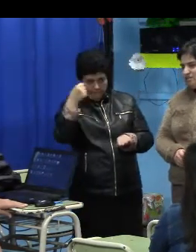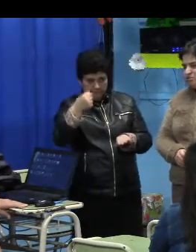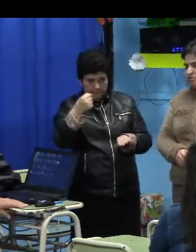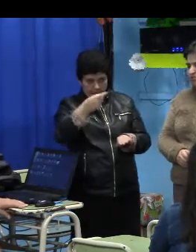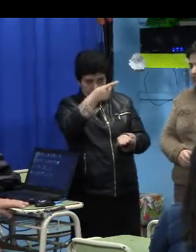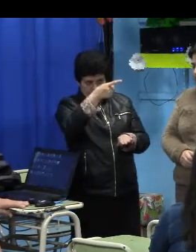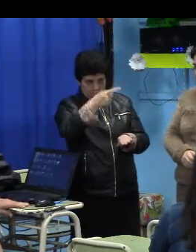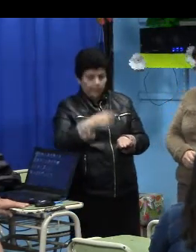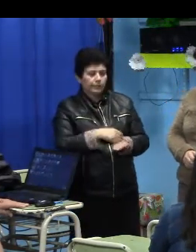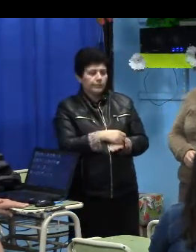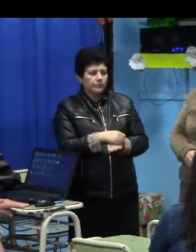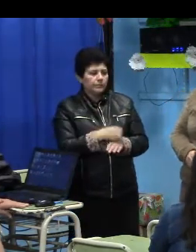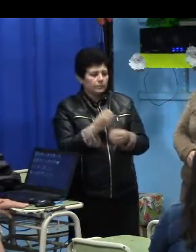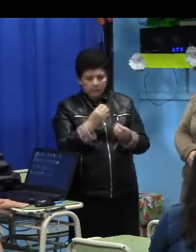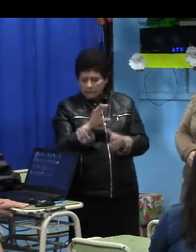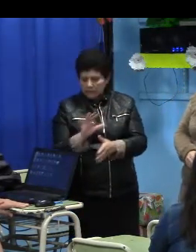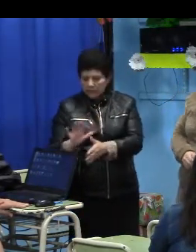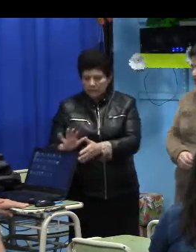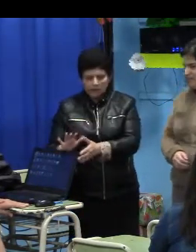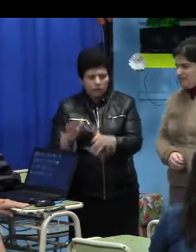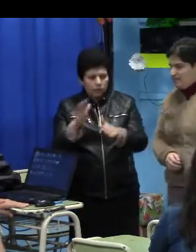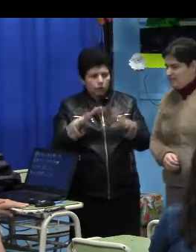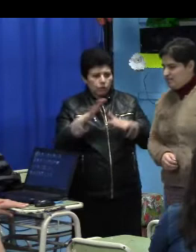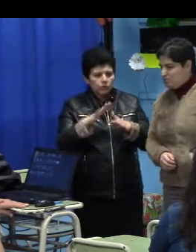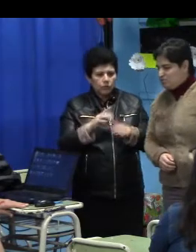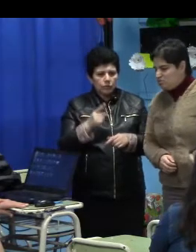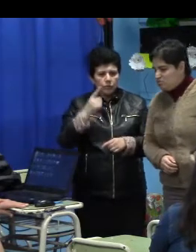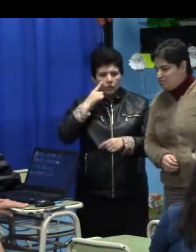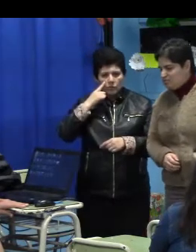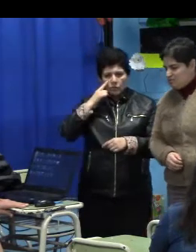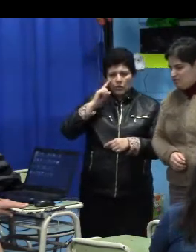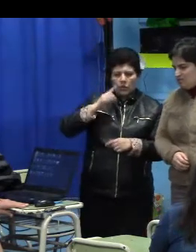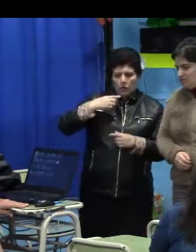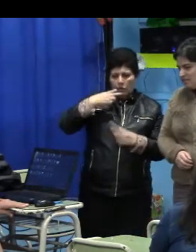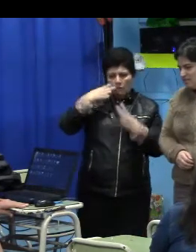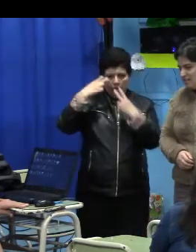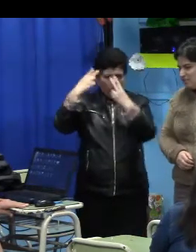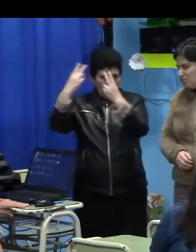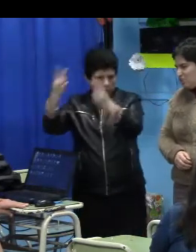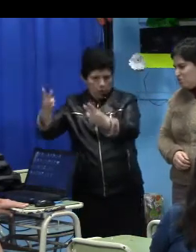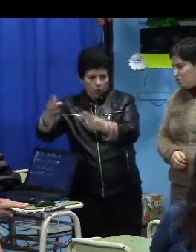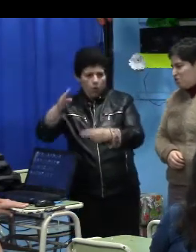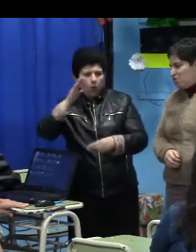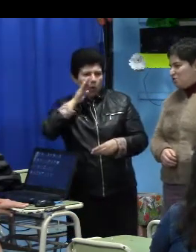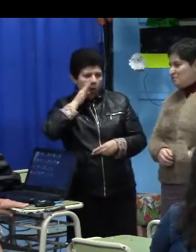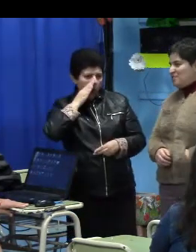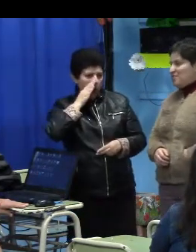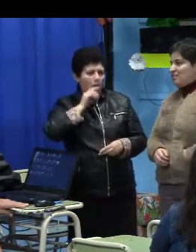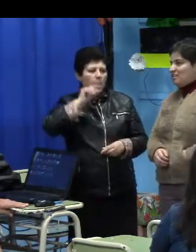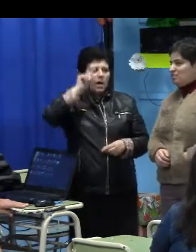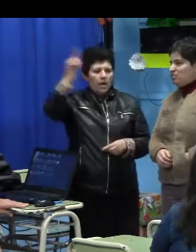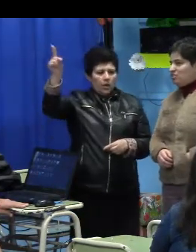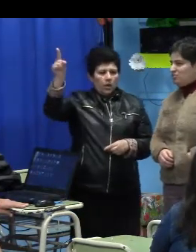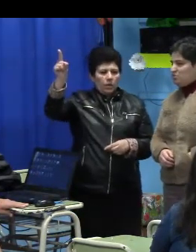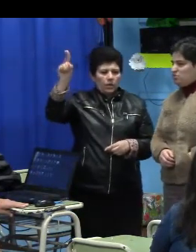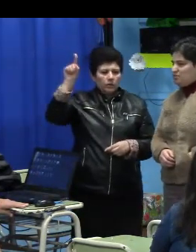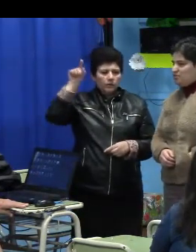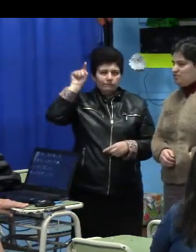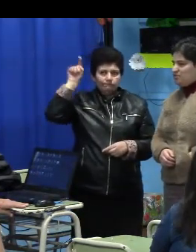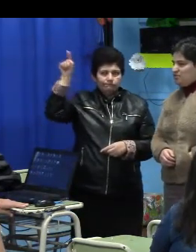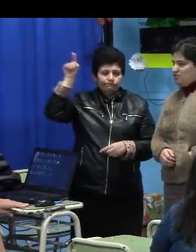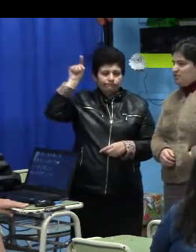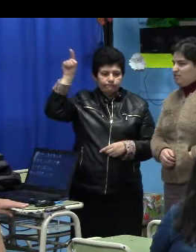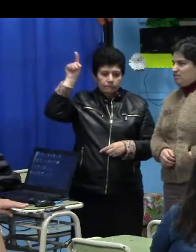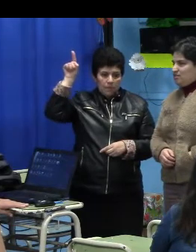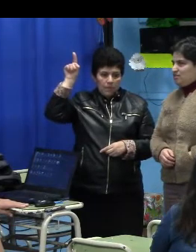él tuvo que ir a Nebraska, a Estados Unidos, y allá tuve que está todo mucho más.